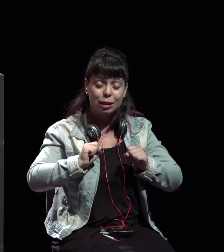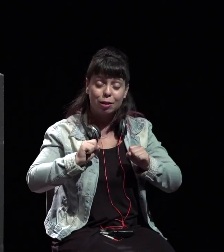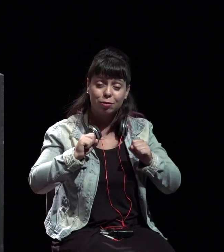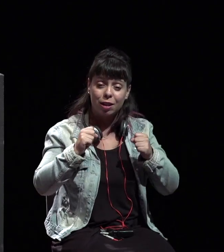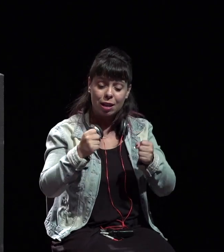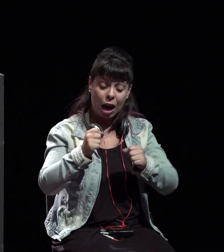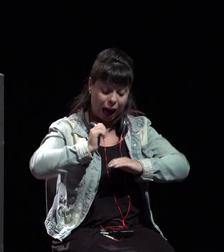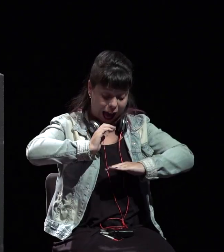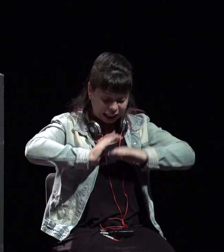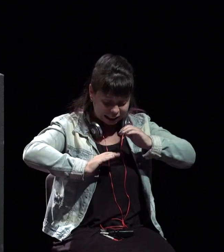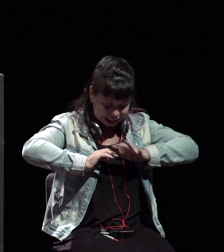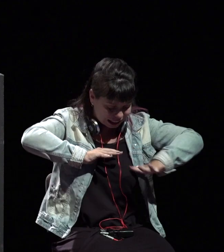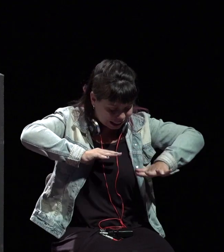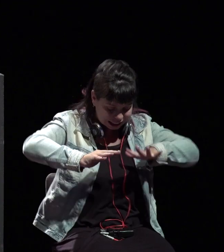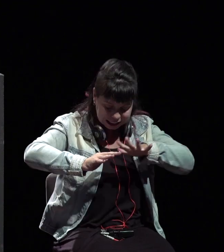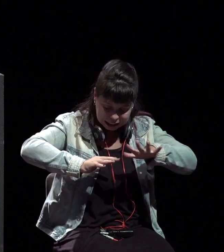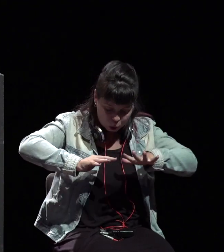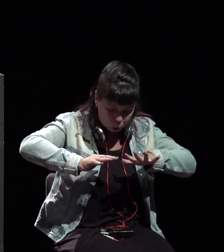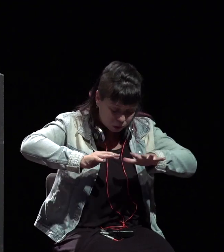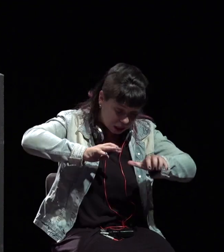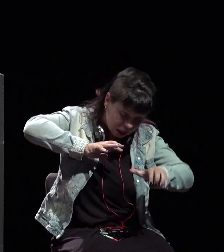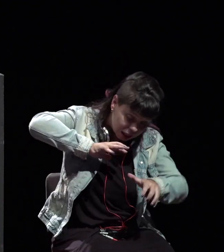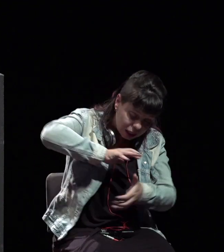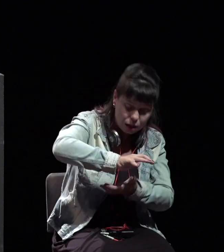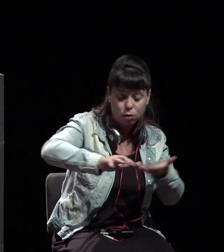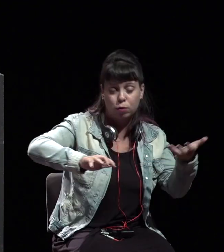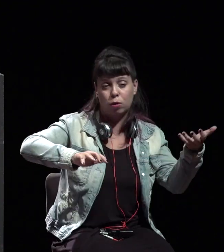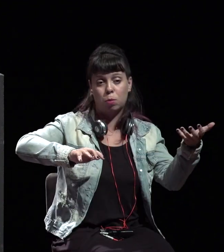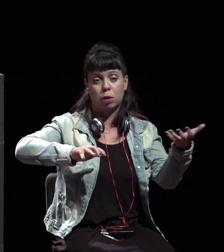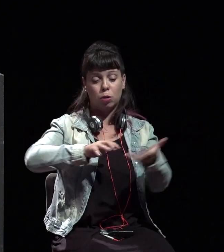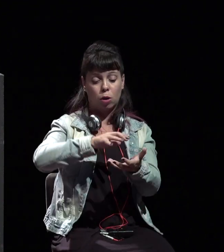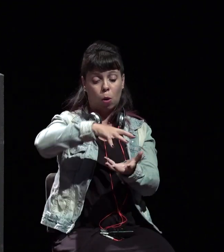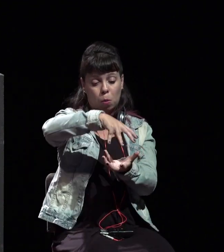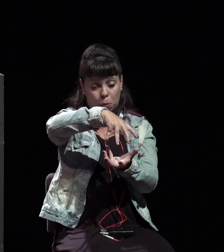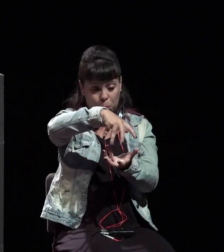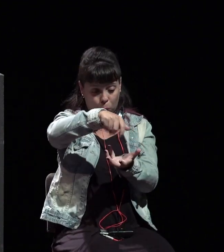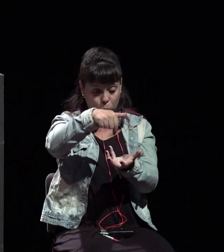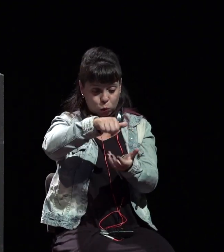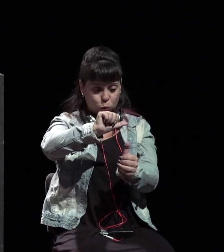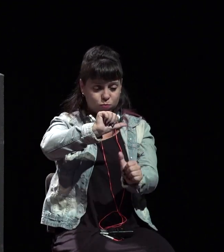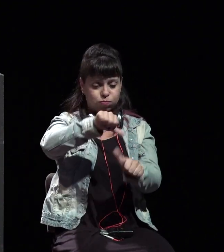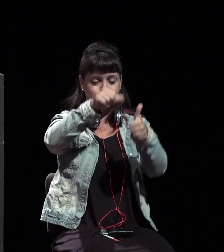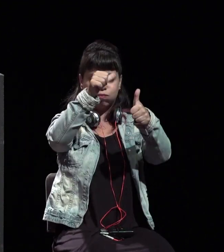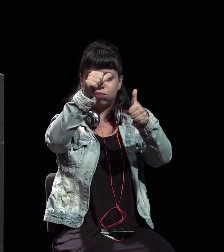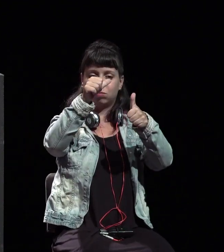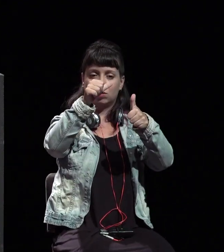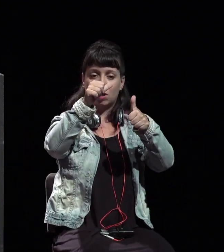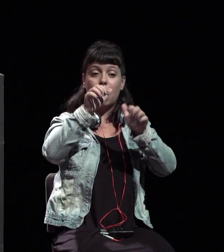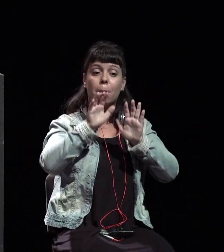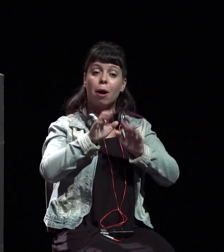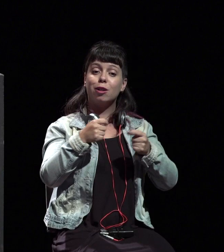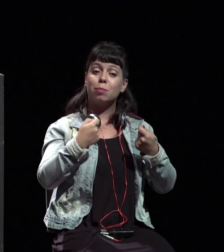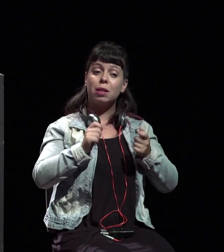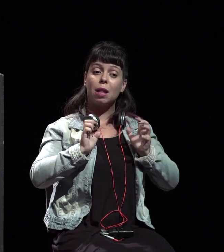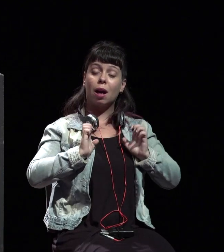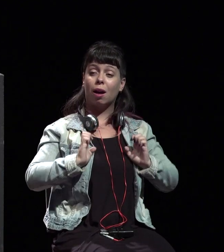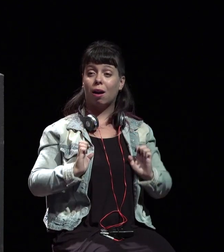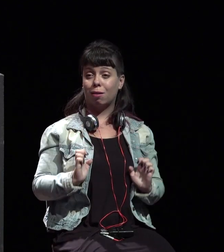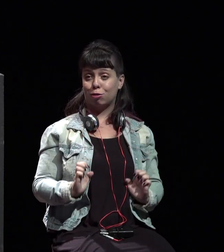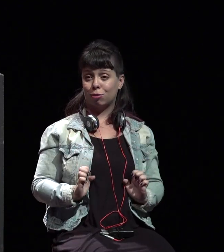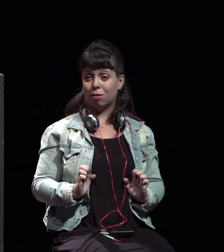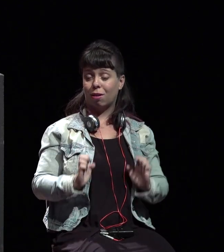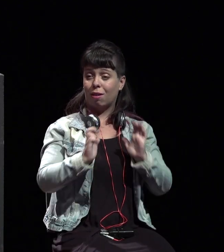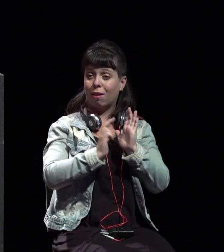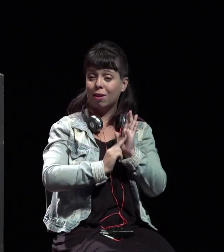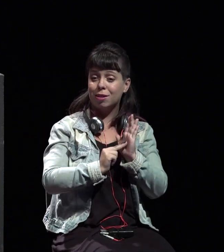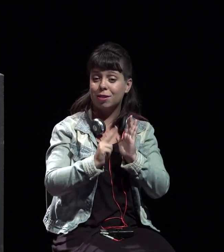de encontrar maneiras de reinventar um mundo possível, numa perspectiva ética,